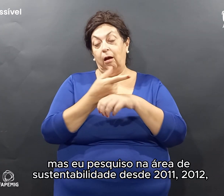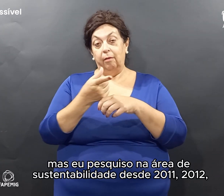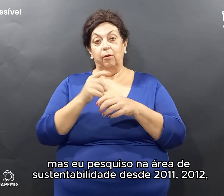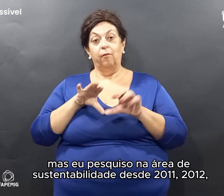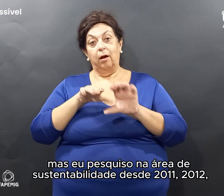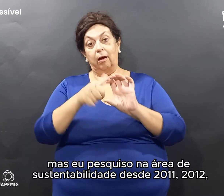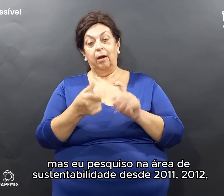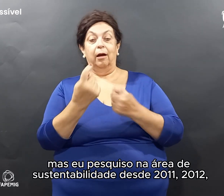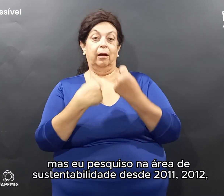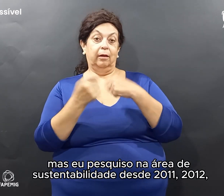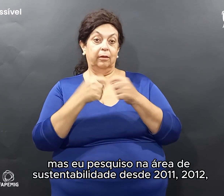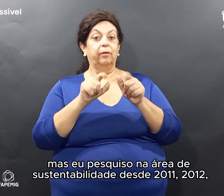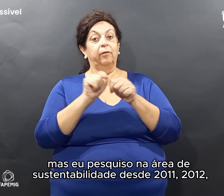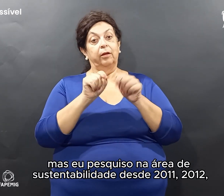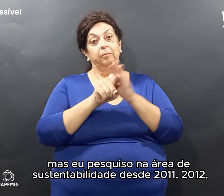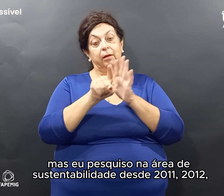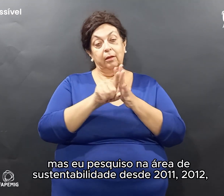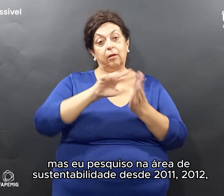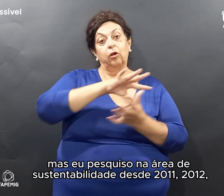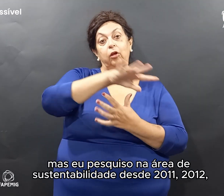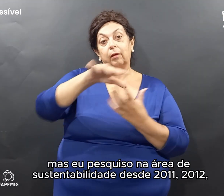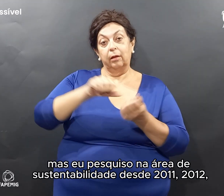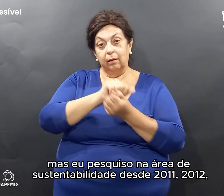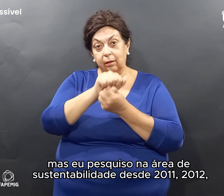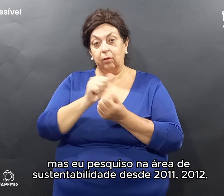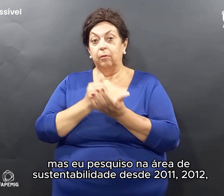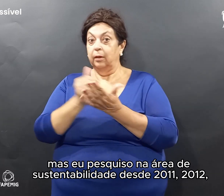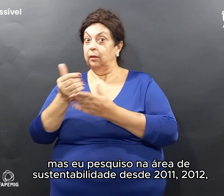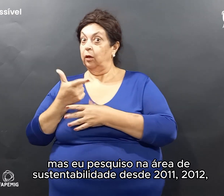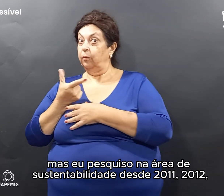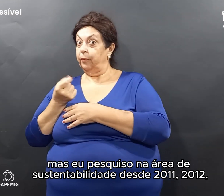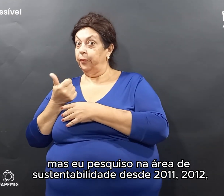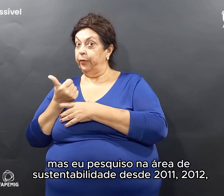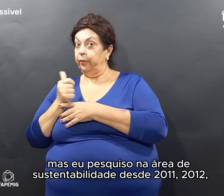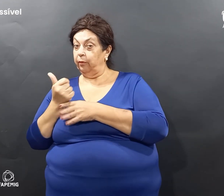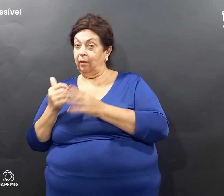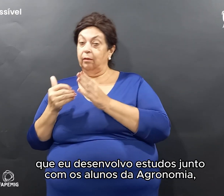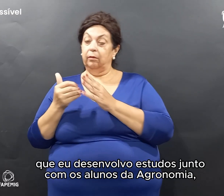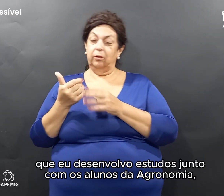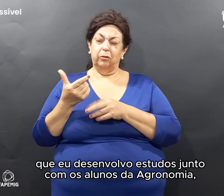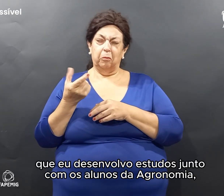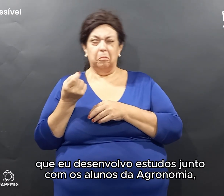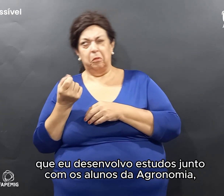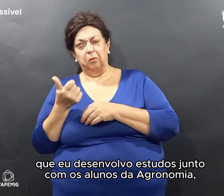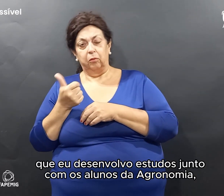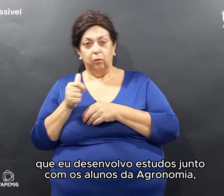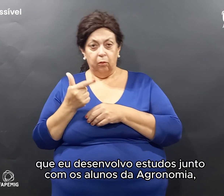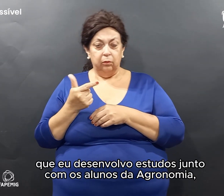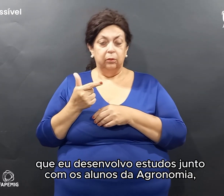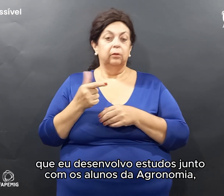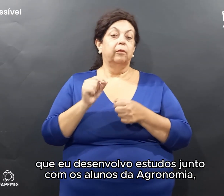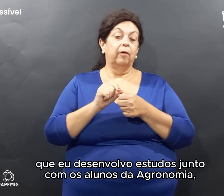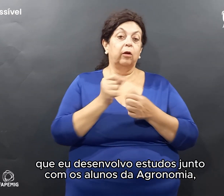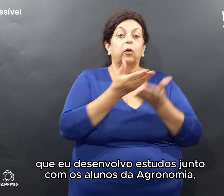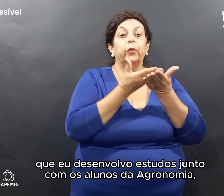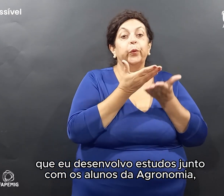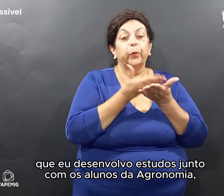eu pesquiso na área de sustentabilidade desde 2011, 2012, que eu desenvolvo aí estudos junto com os alunos